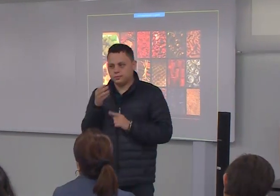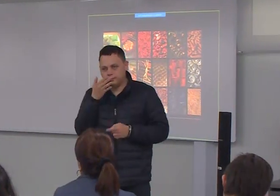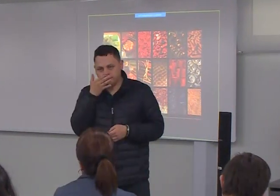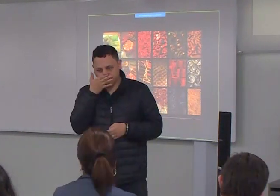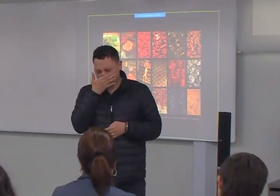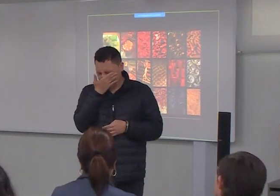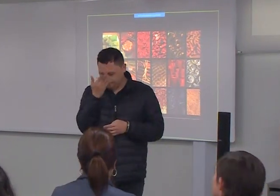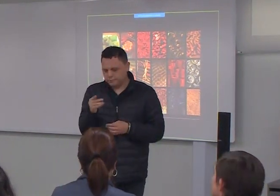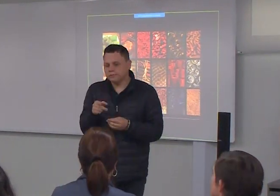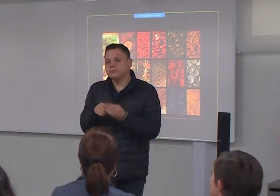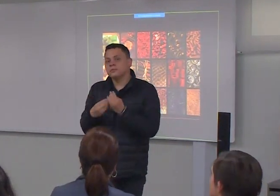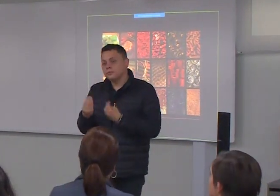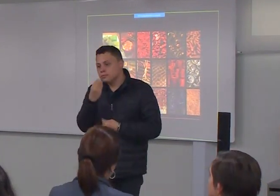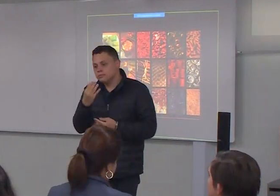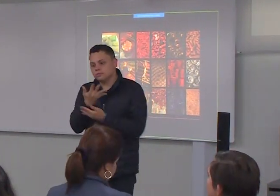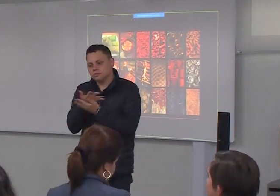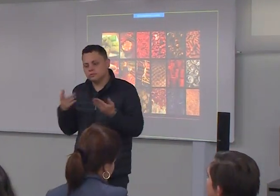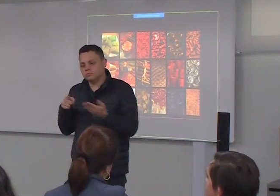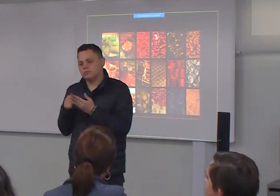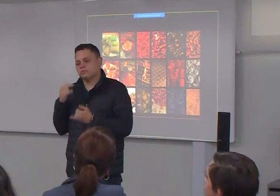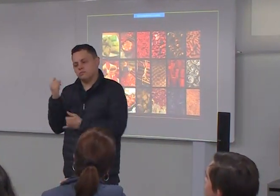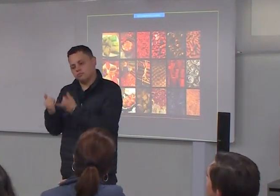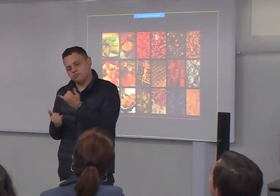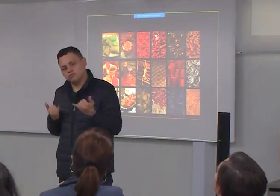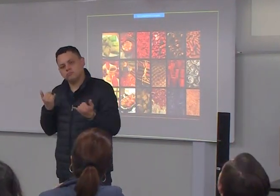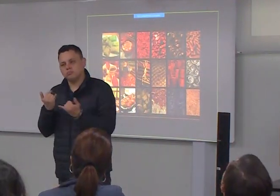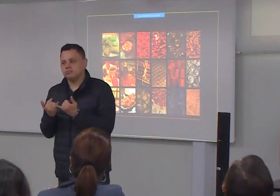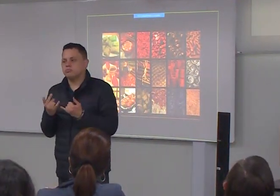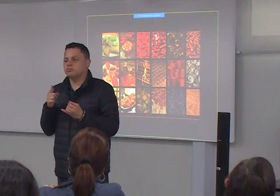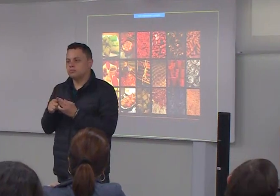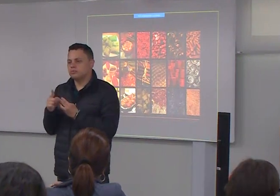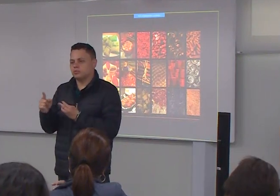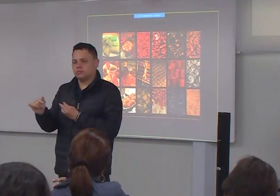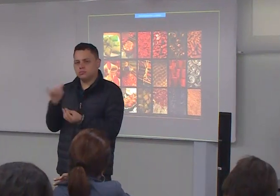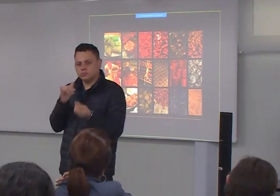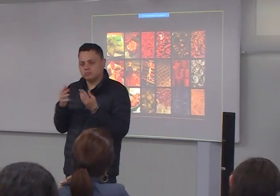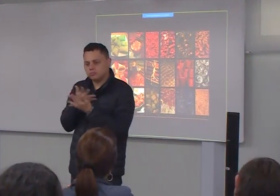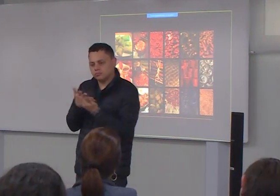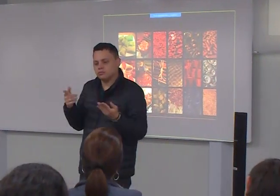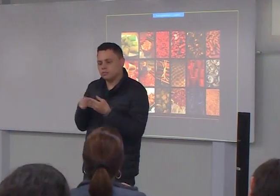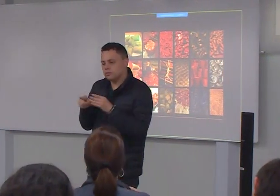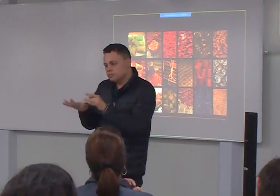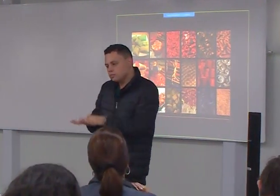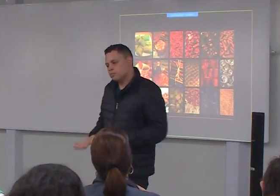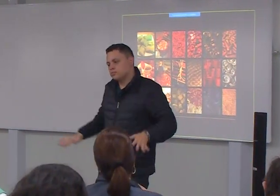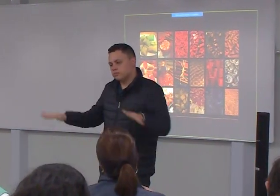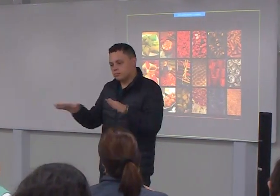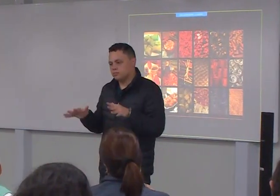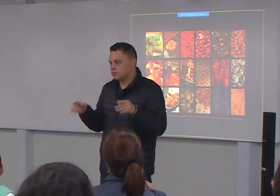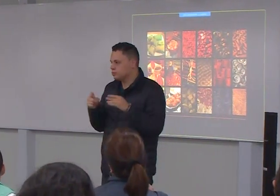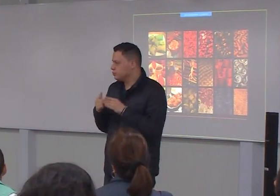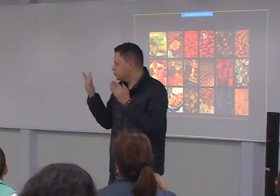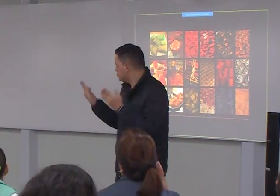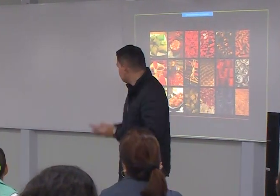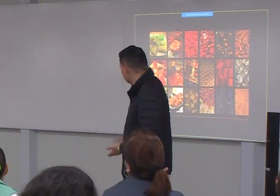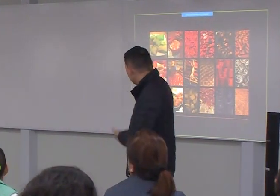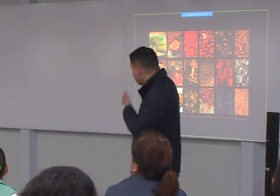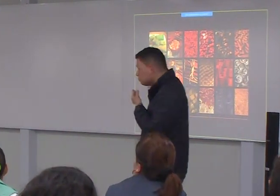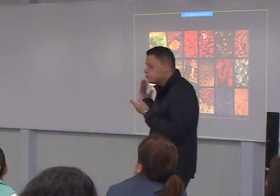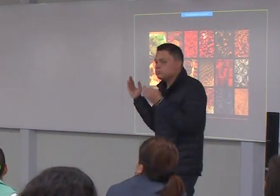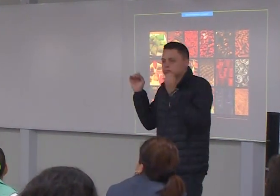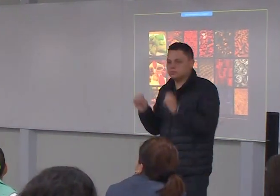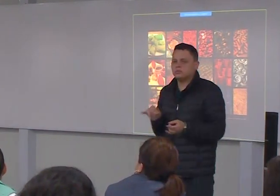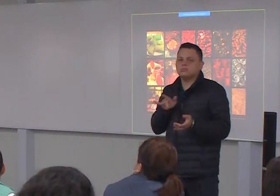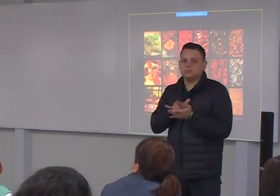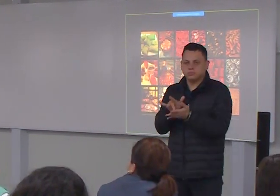gastronomía nuestro país tiene una identidad gastronómica en cada región y esta sabrosura es parte de lo